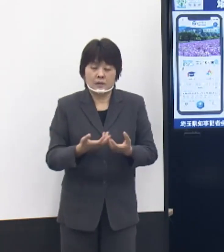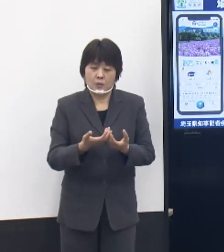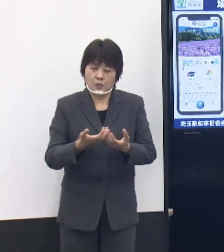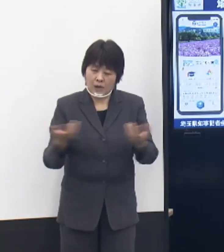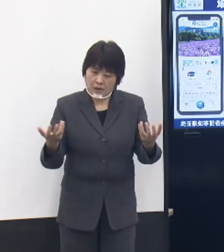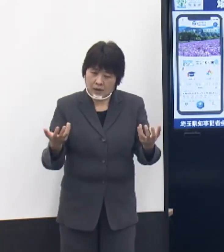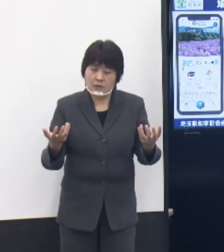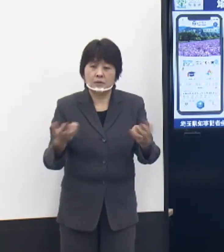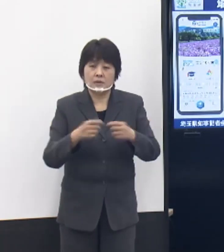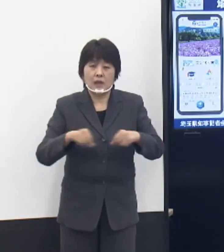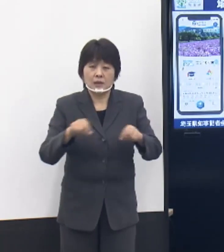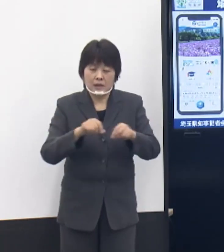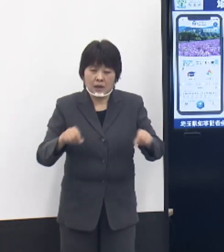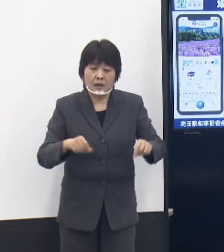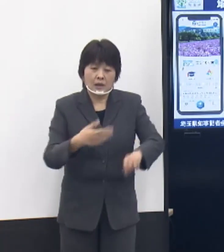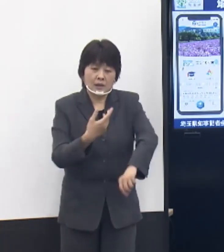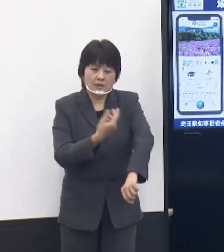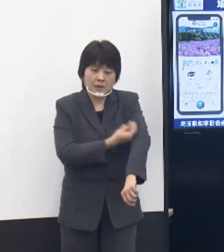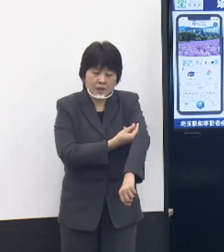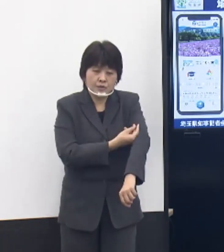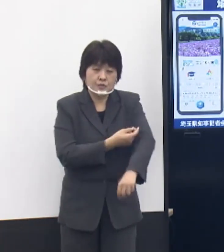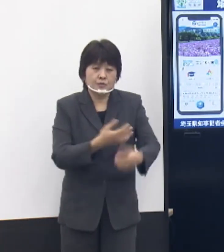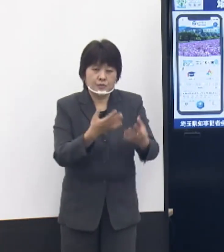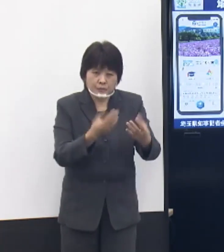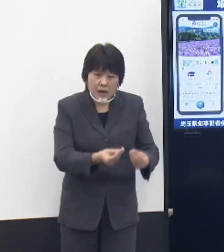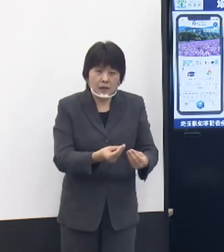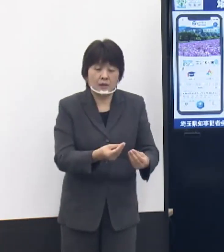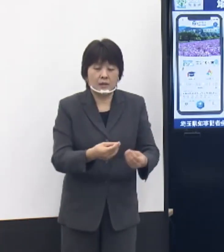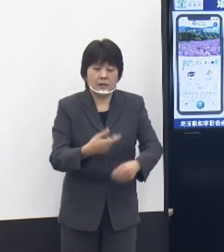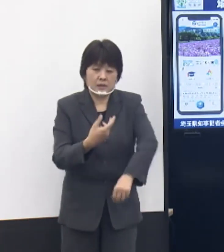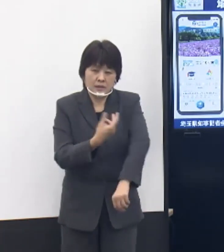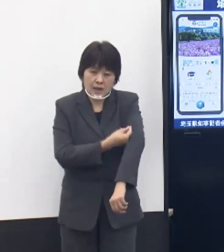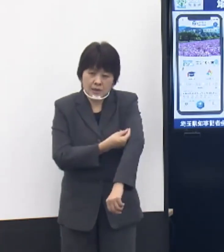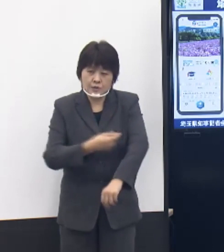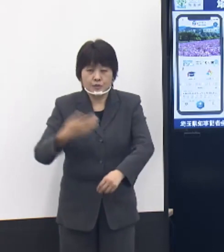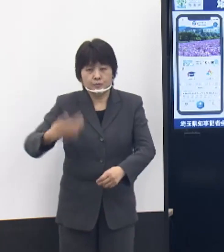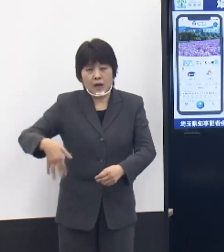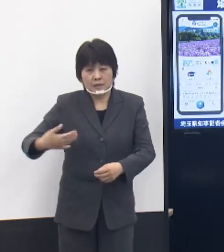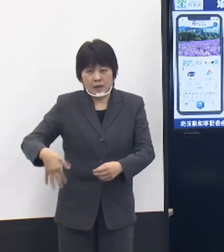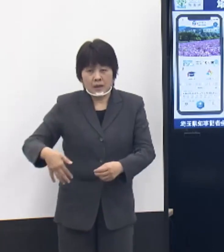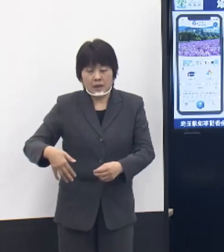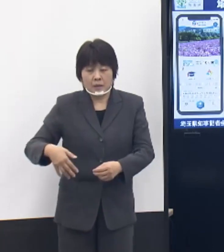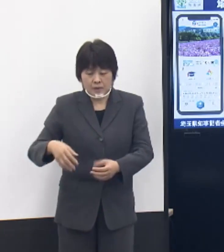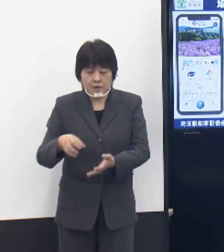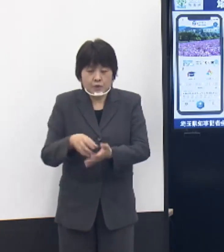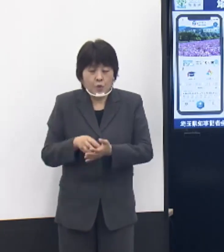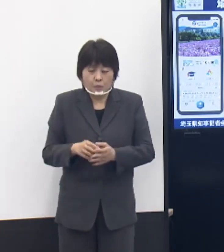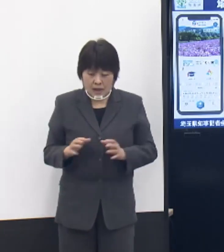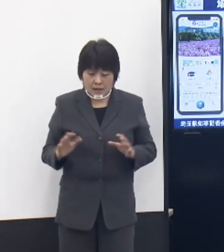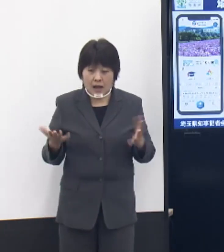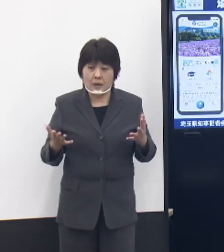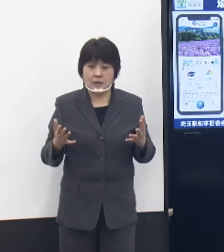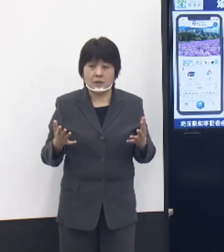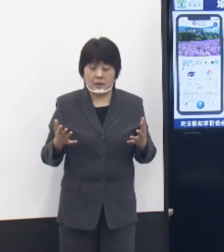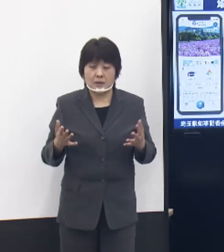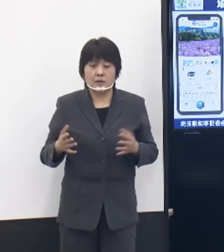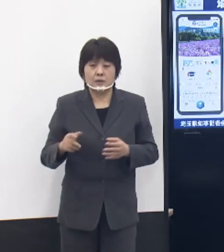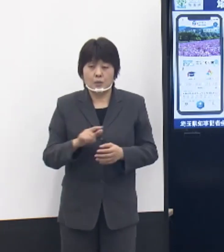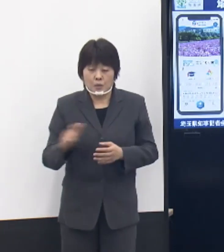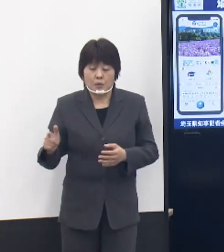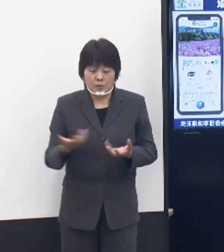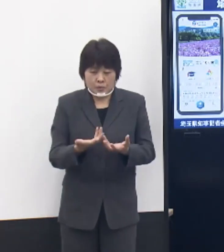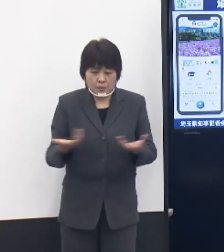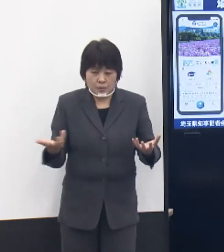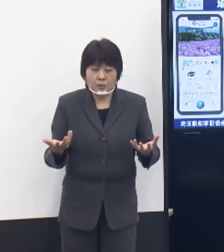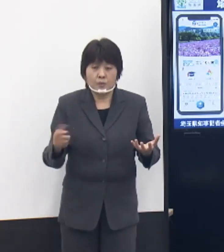ることによって接種をした方と接種をされていない方、もしくは証明書を持っていない方をの機